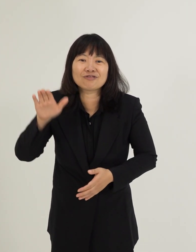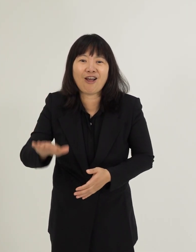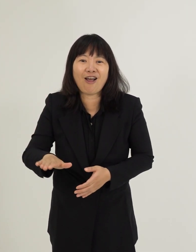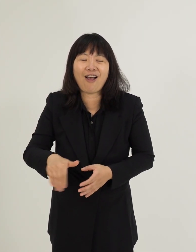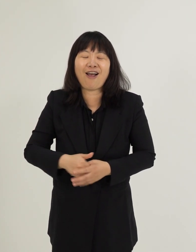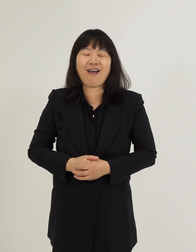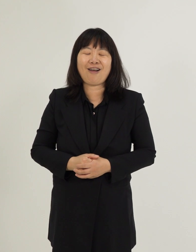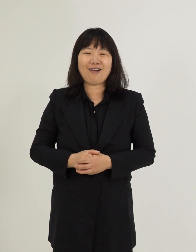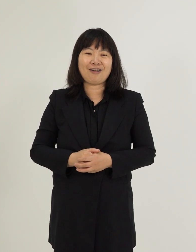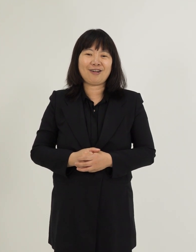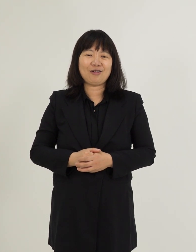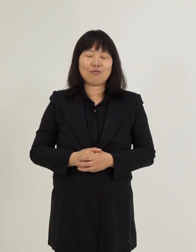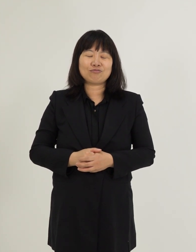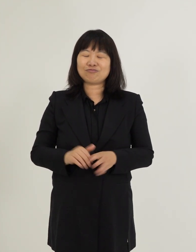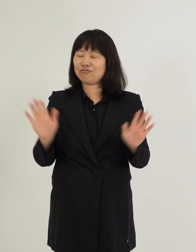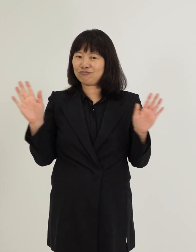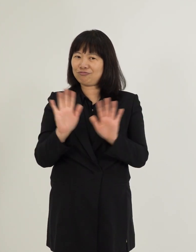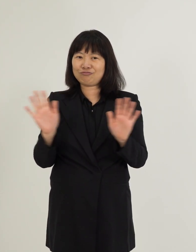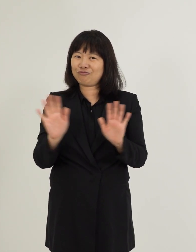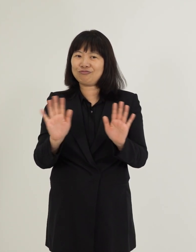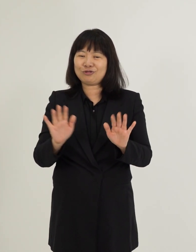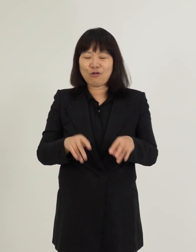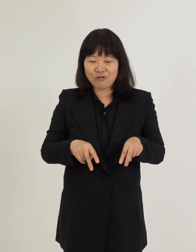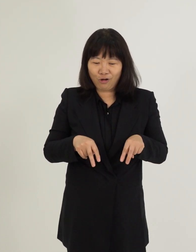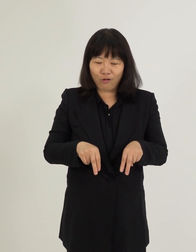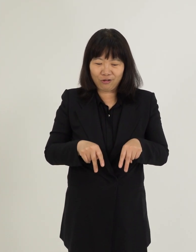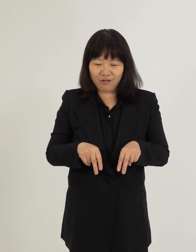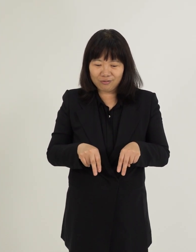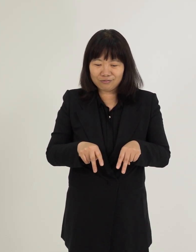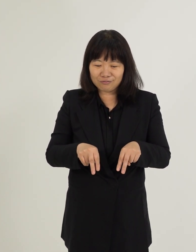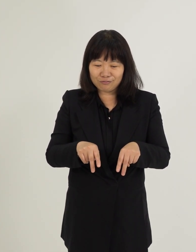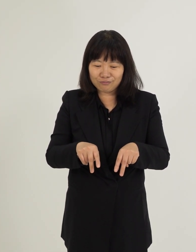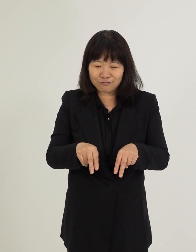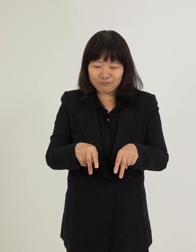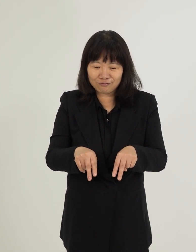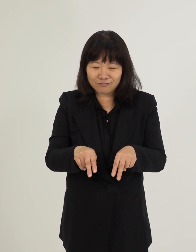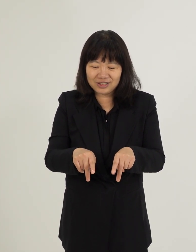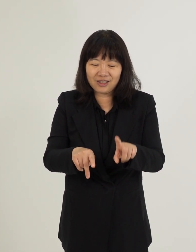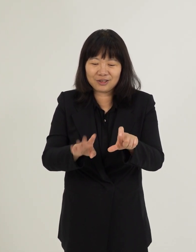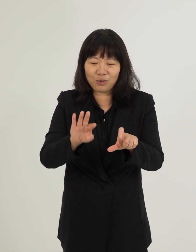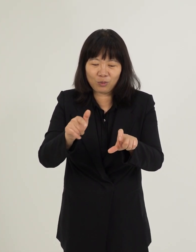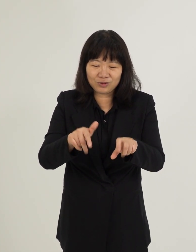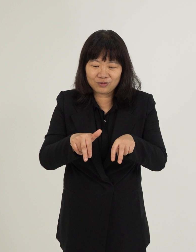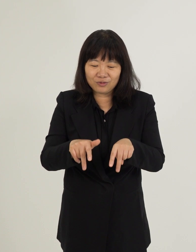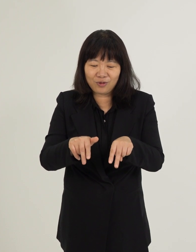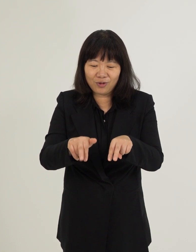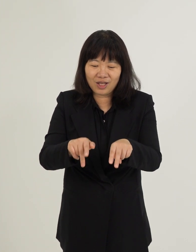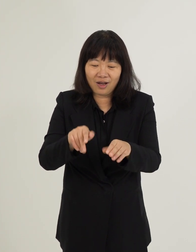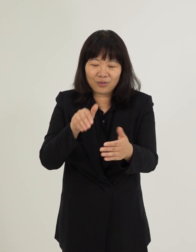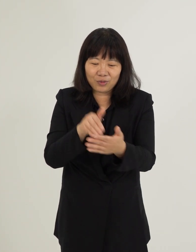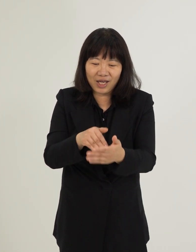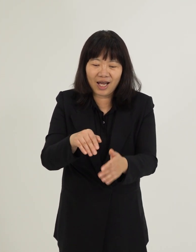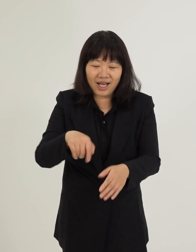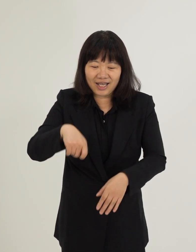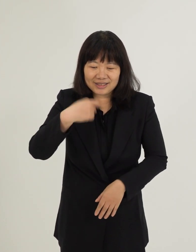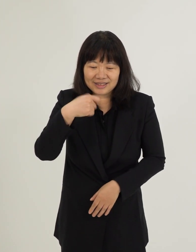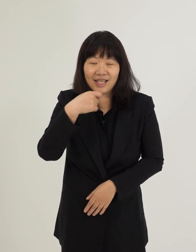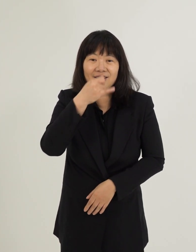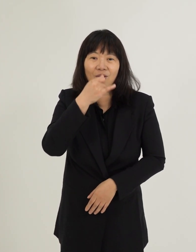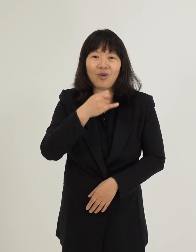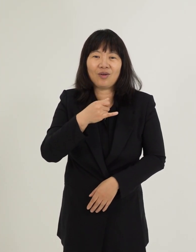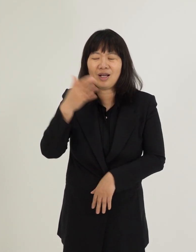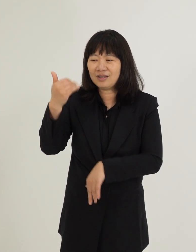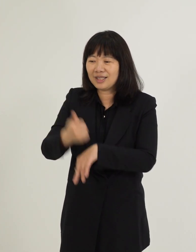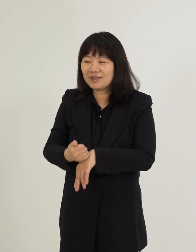햇빛도 안 쬐이고 좋을 텐데 굳이 걸어서 가더라고요. 나중에 보니까 그게 의도한